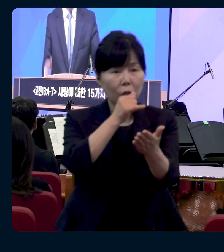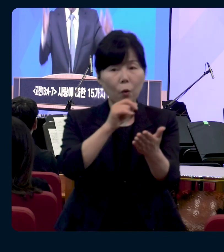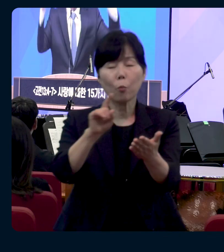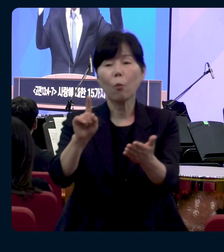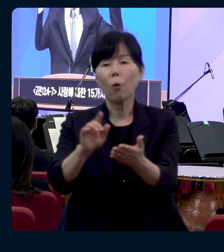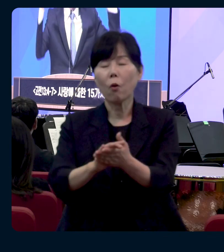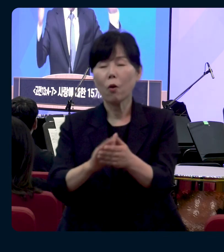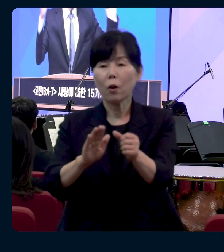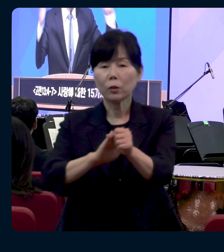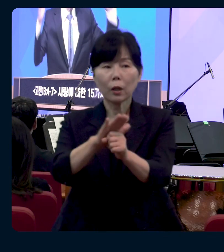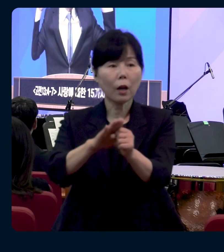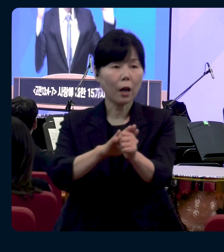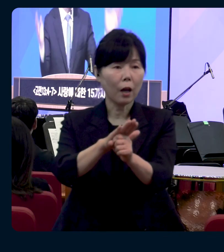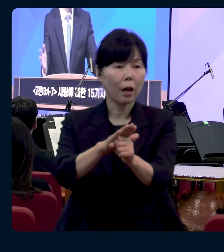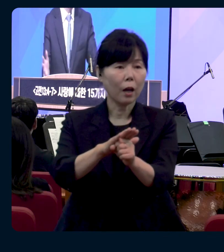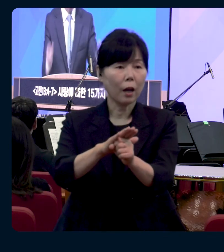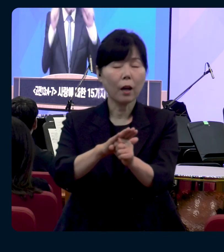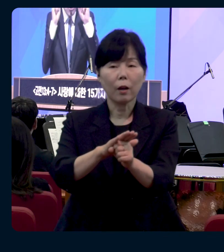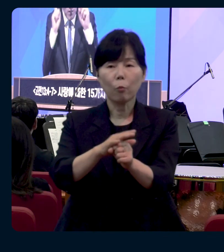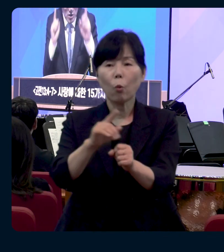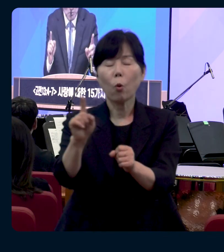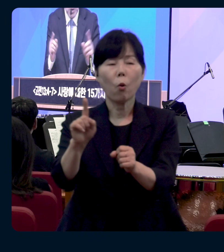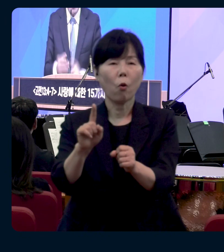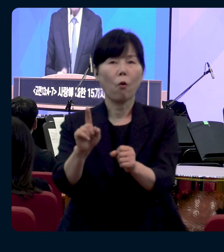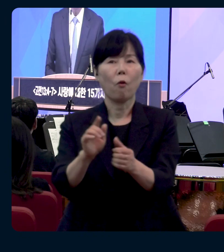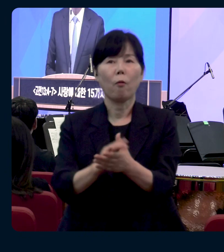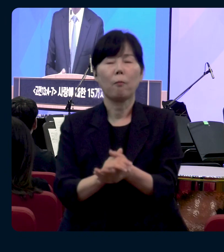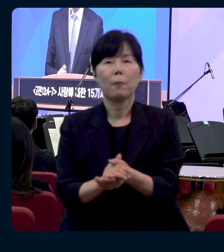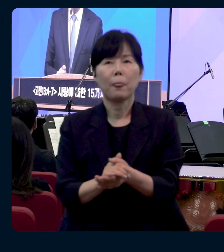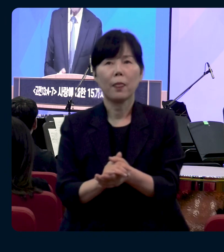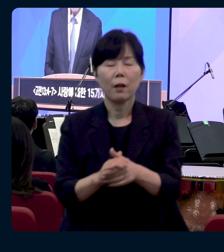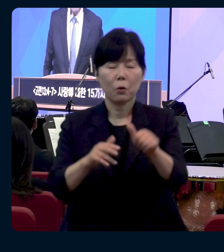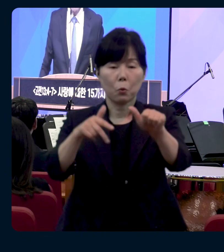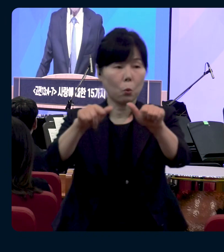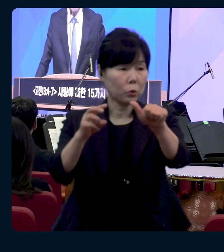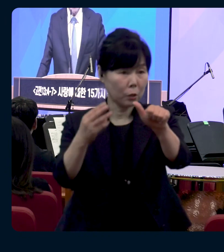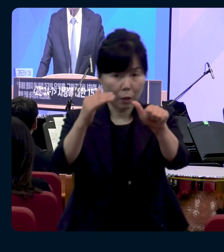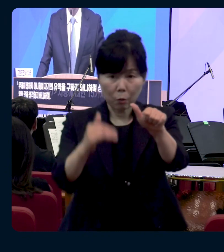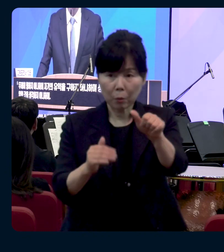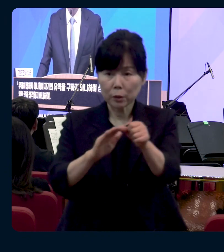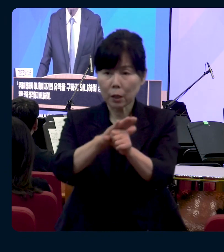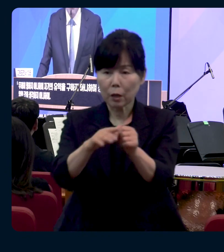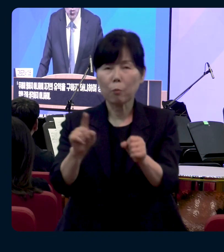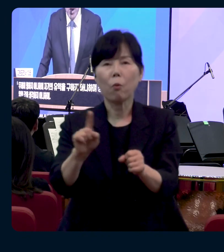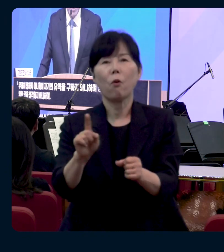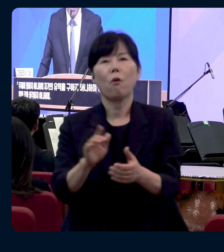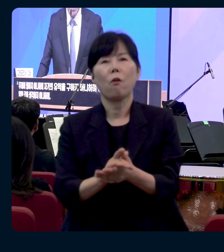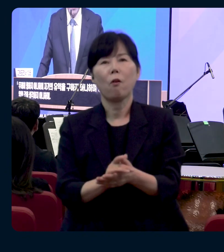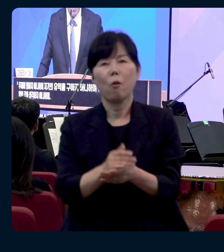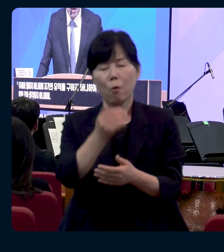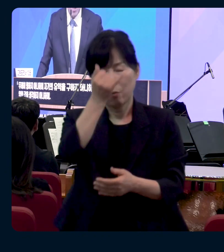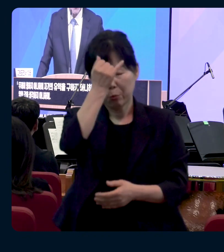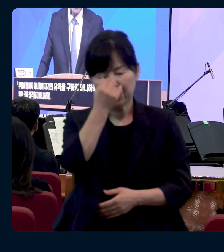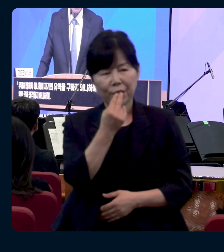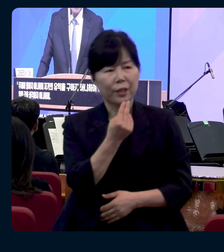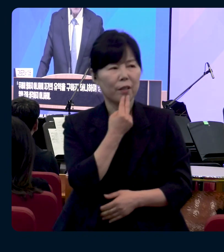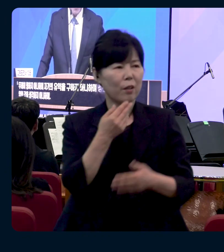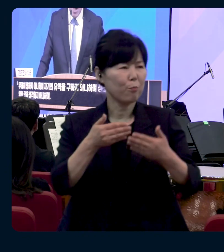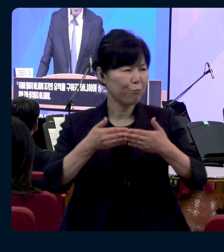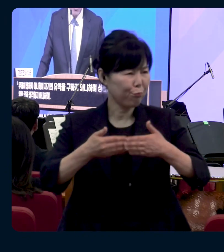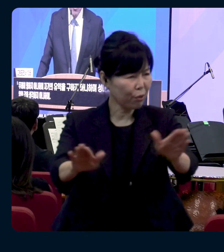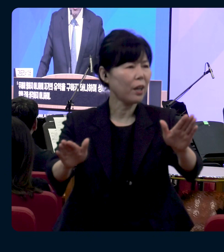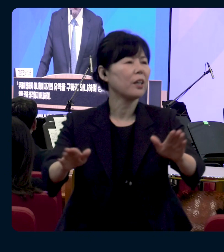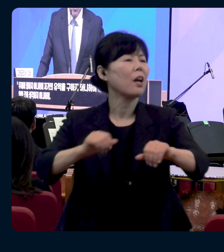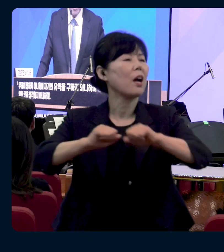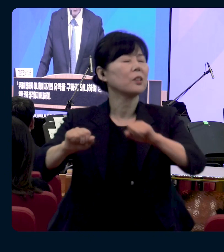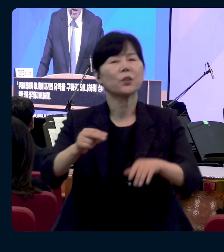그 15가지 정의가 사실은 다 해당되지만 그 중에 특별히 5절 보면요, 사랑은 무례히 행하지 아니하며